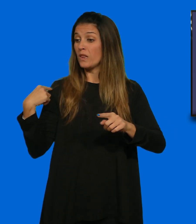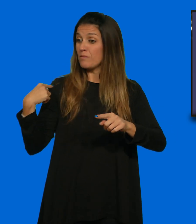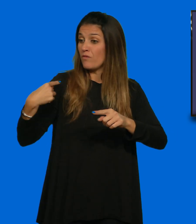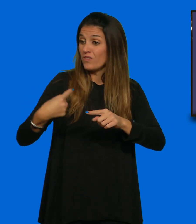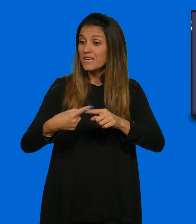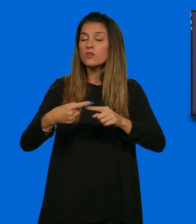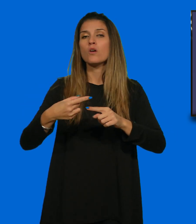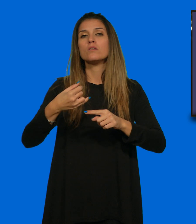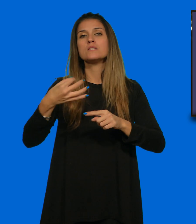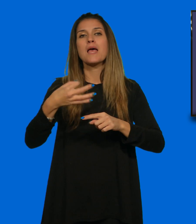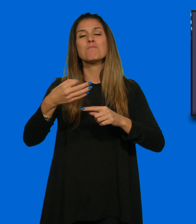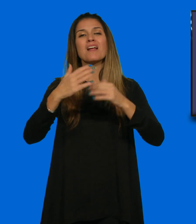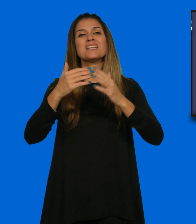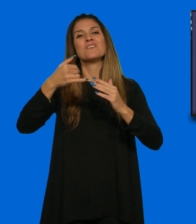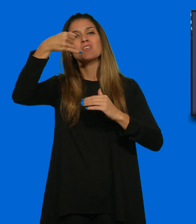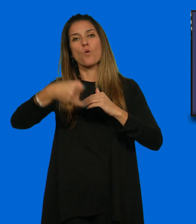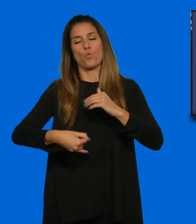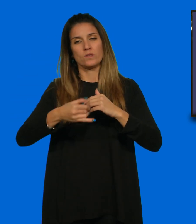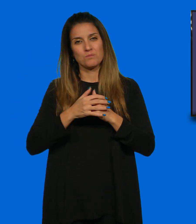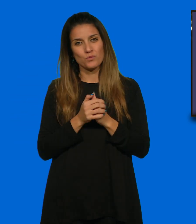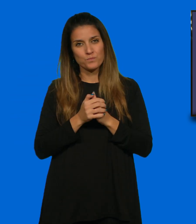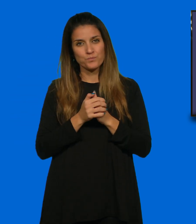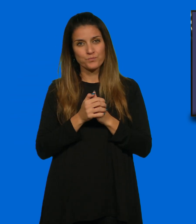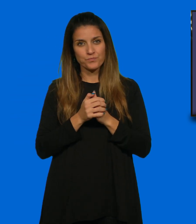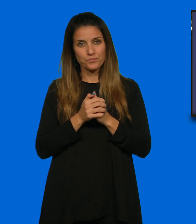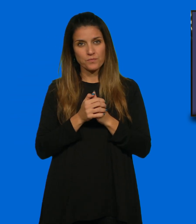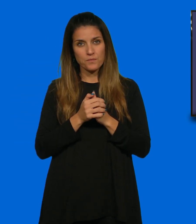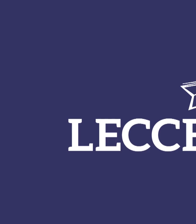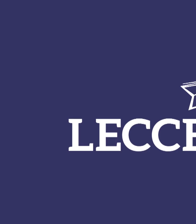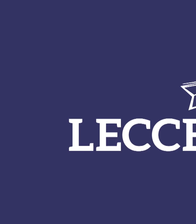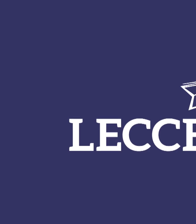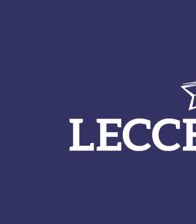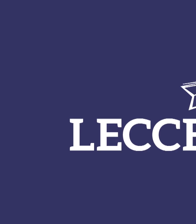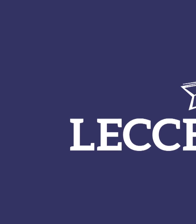a